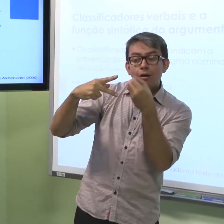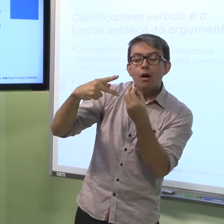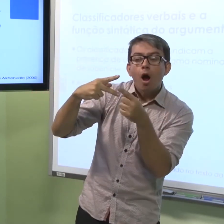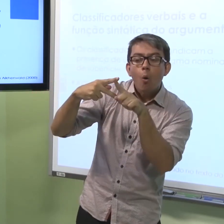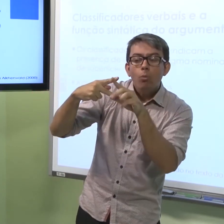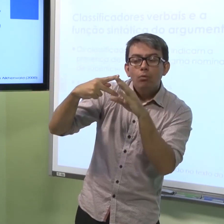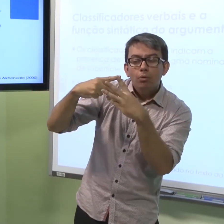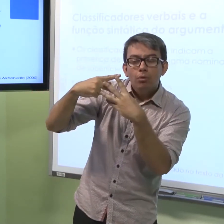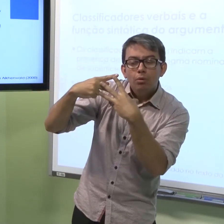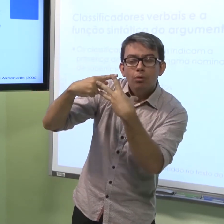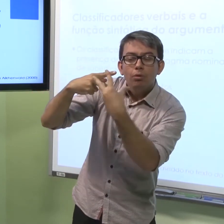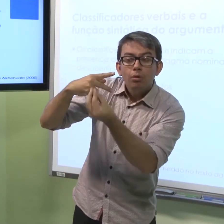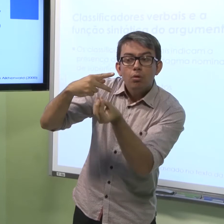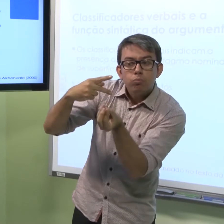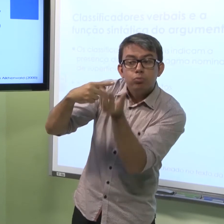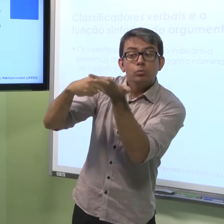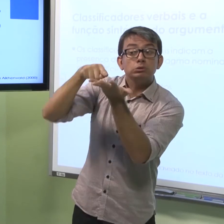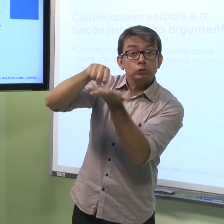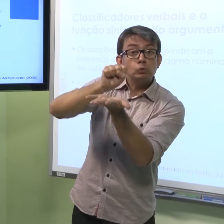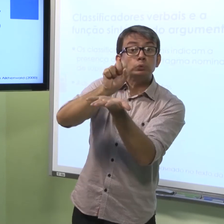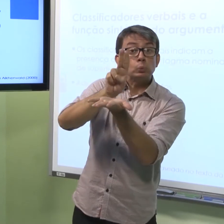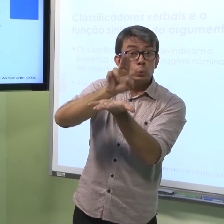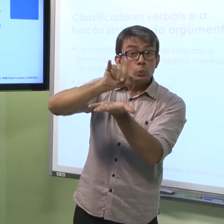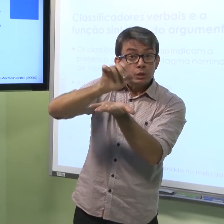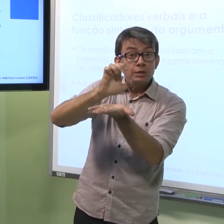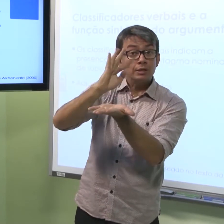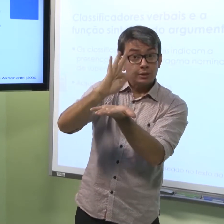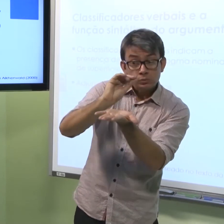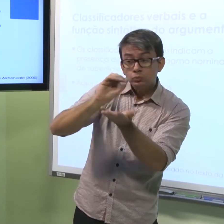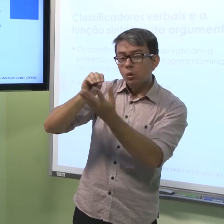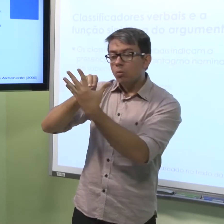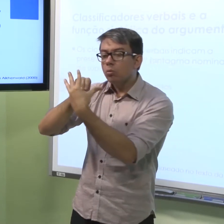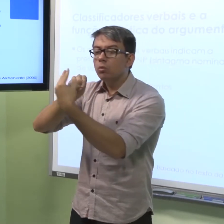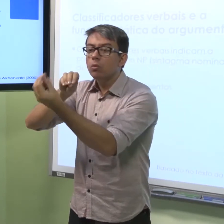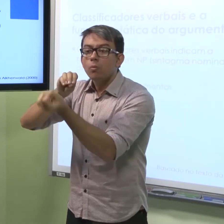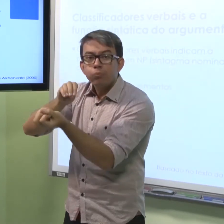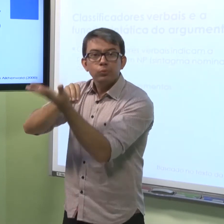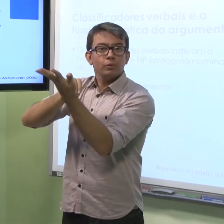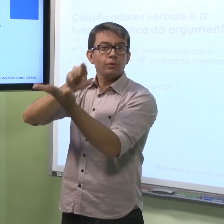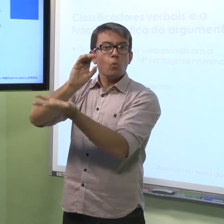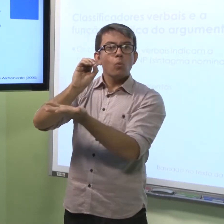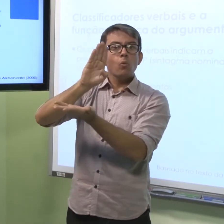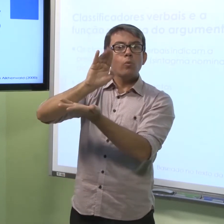Através do NP, eu posso originar um sujeito ou um objeto.